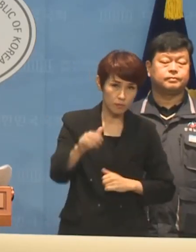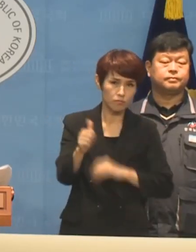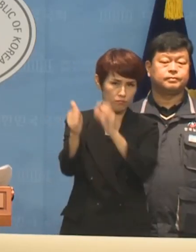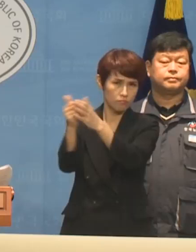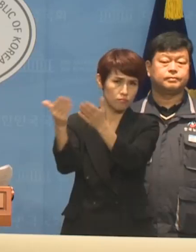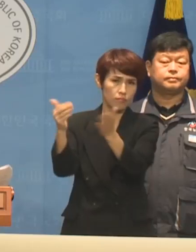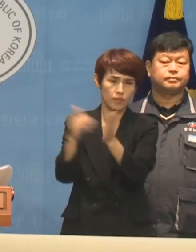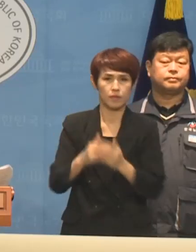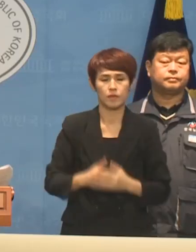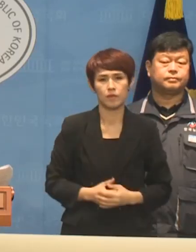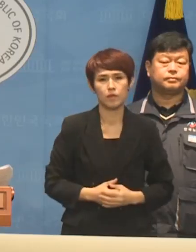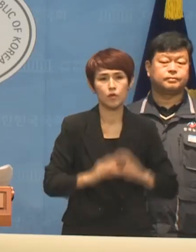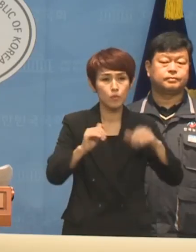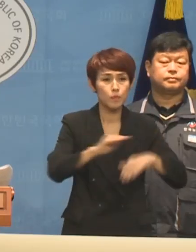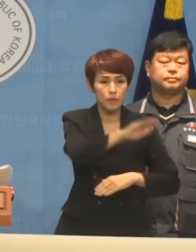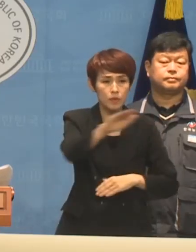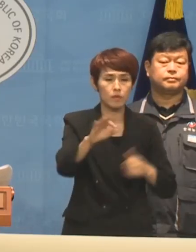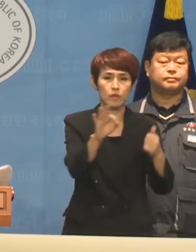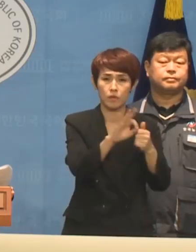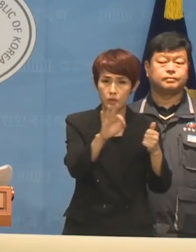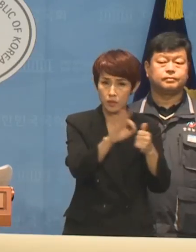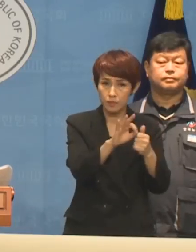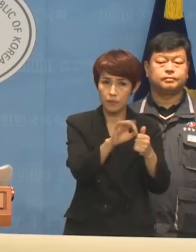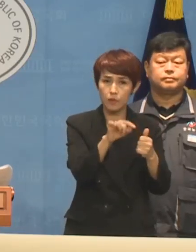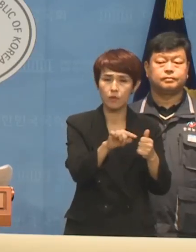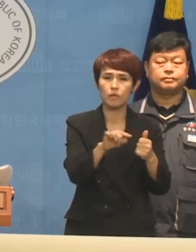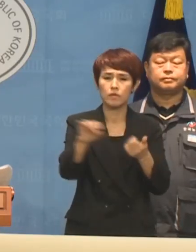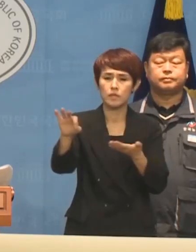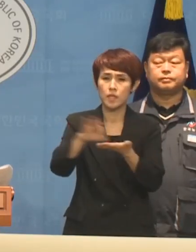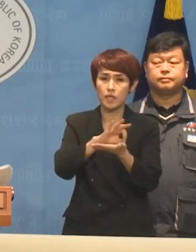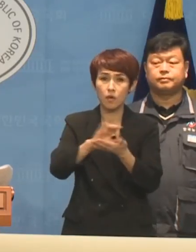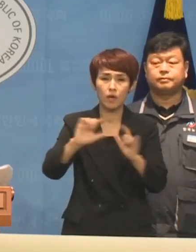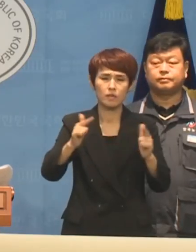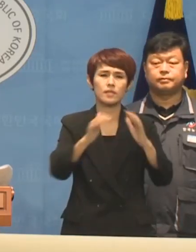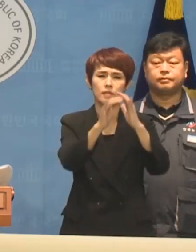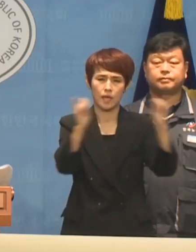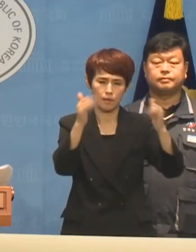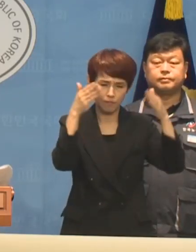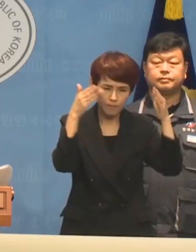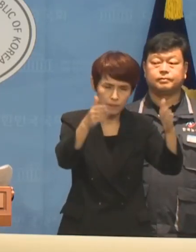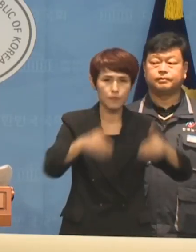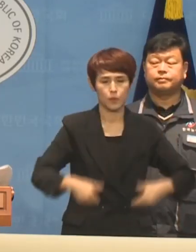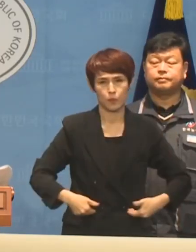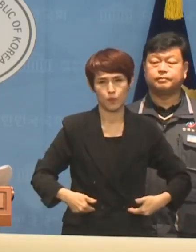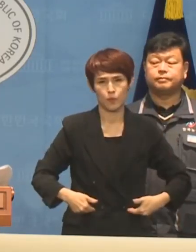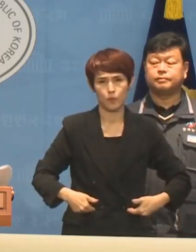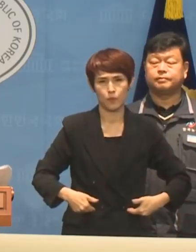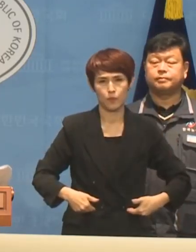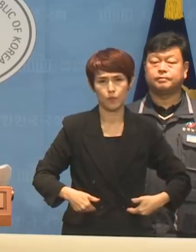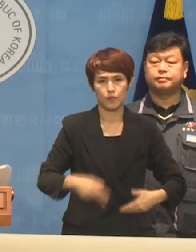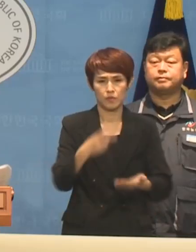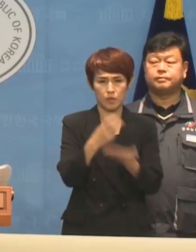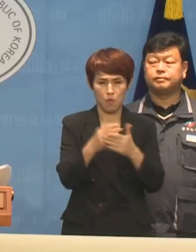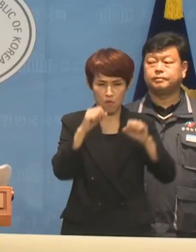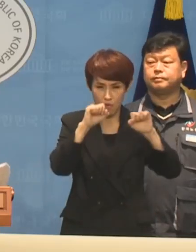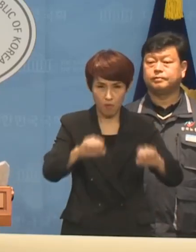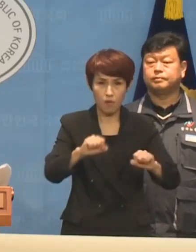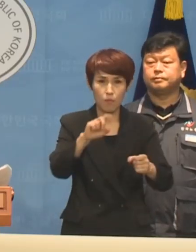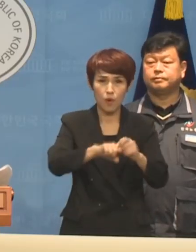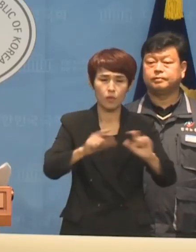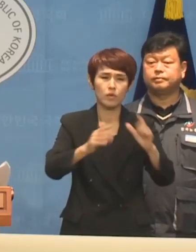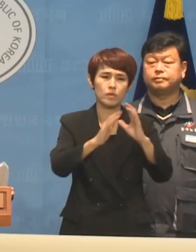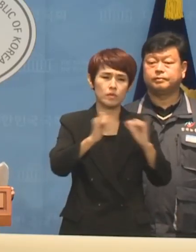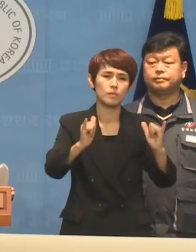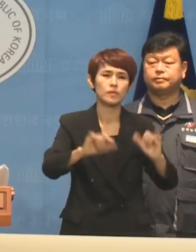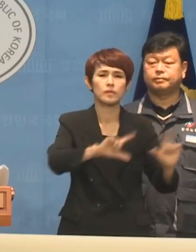때문입니다. 국민연금 역시 재정이 아닌 사람, 제도의 생존이 아닌 시민의 삶을